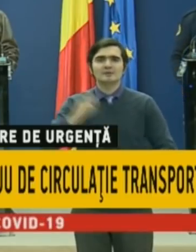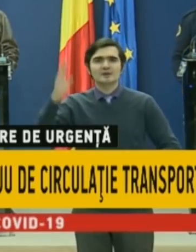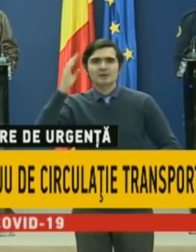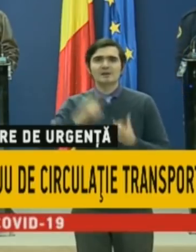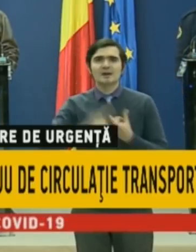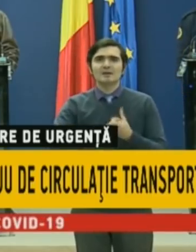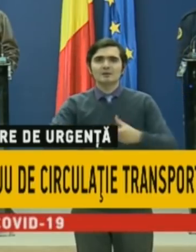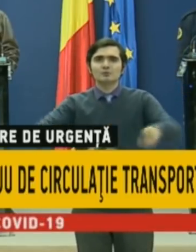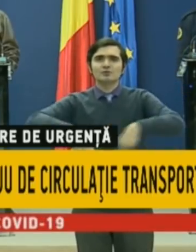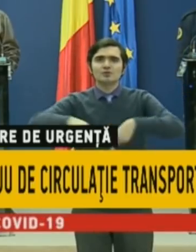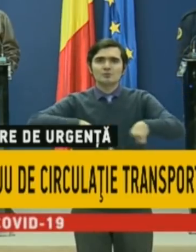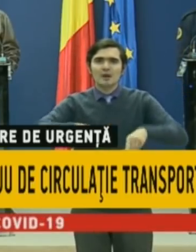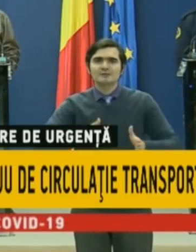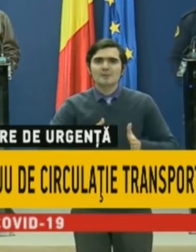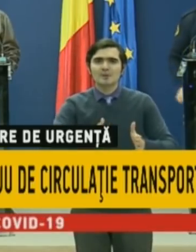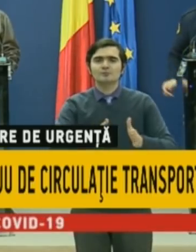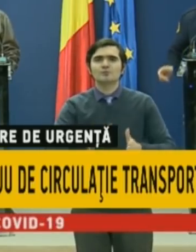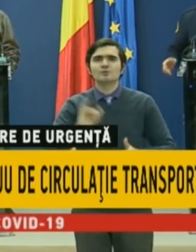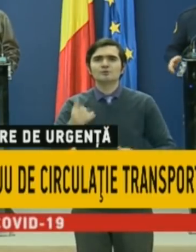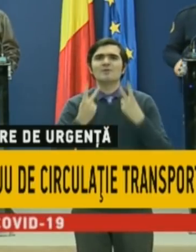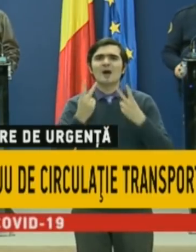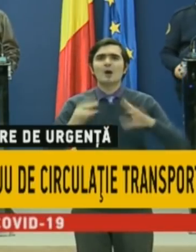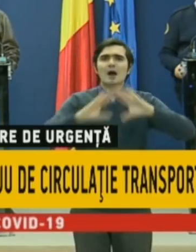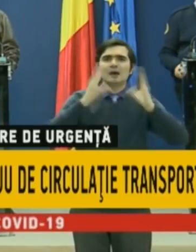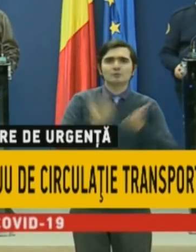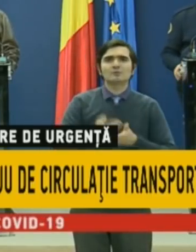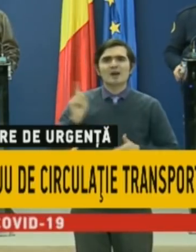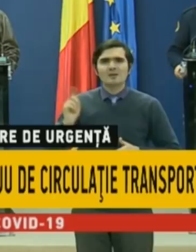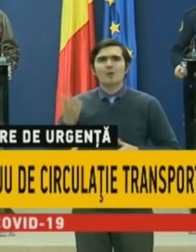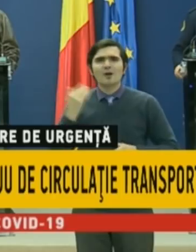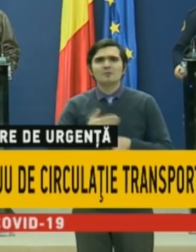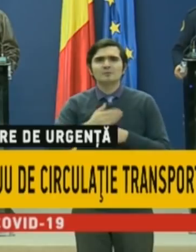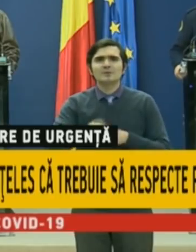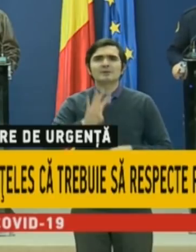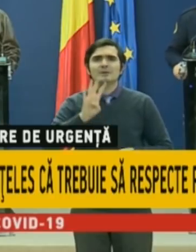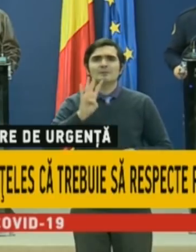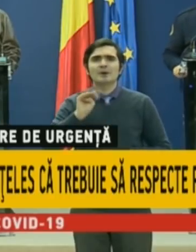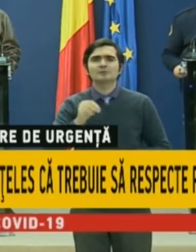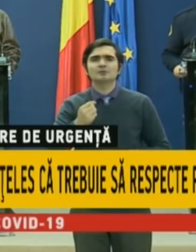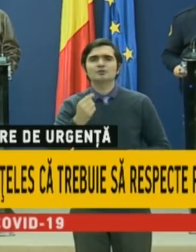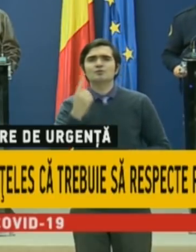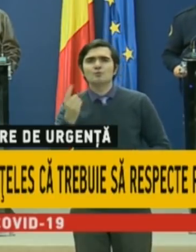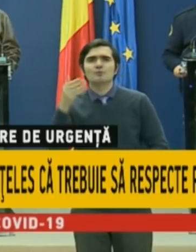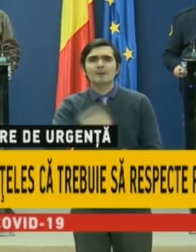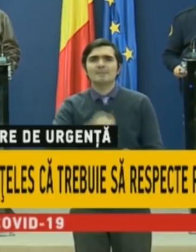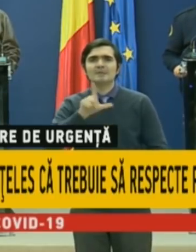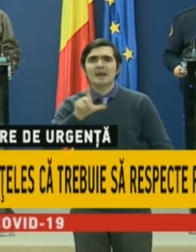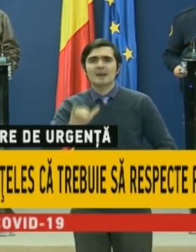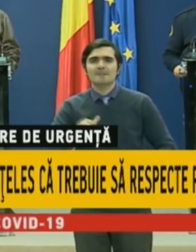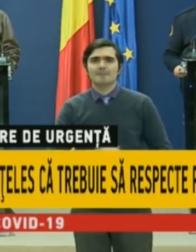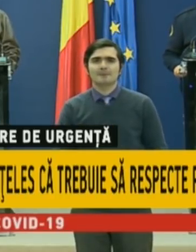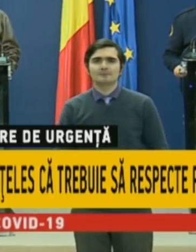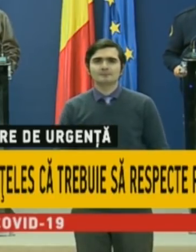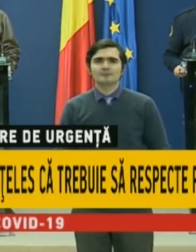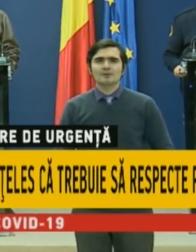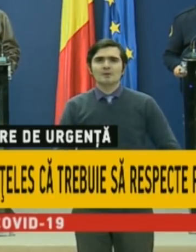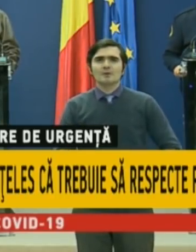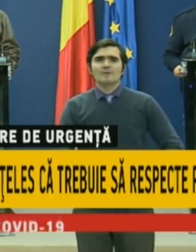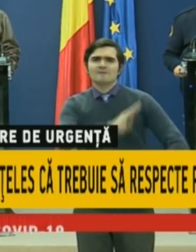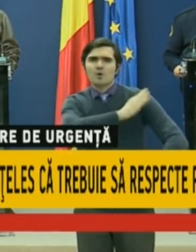circulația pe drumurile publice, valoarea totală a acestora fiind de peste 41.000 de lei. Forțele